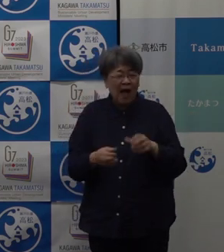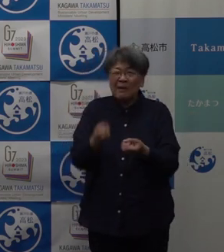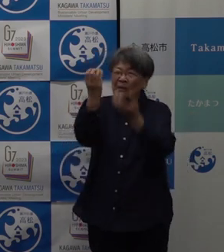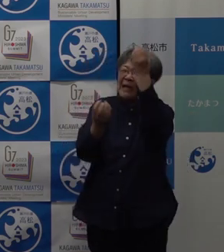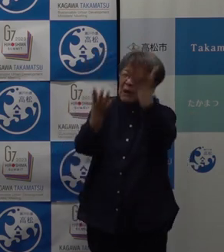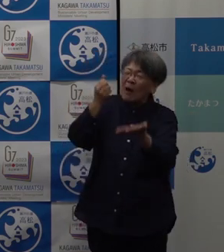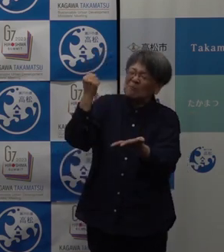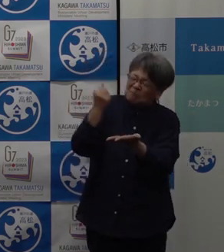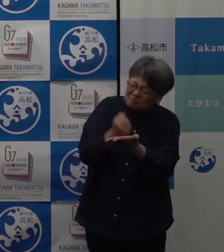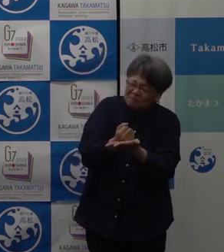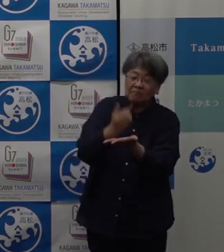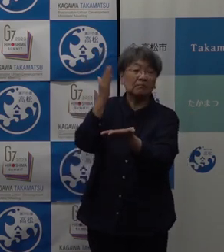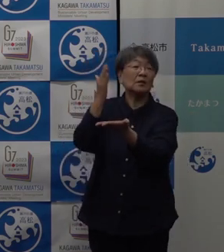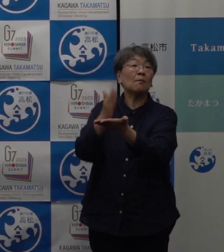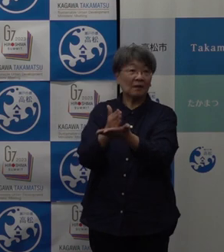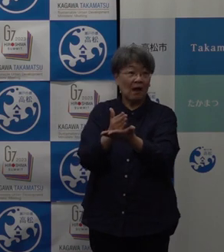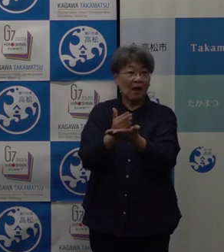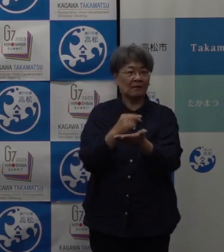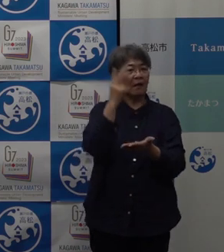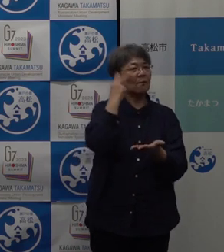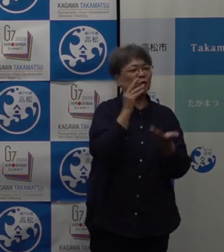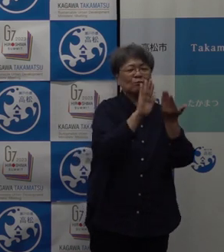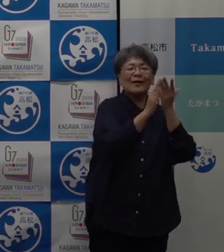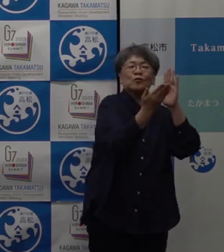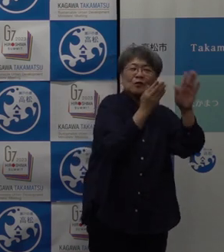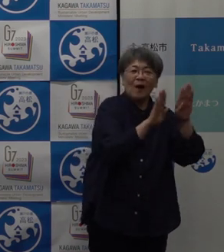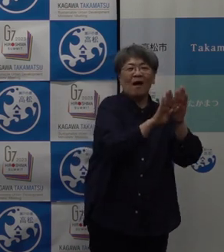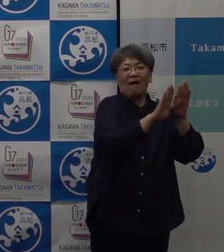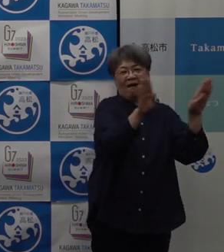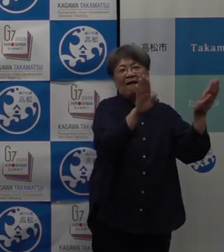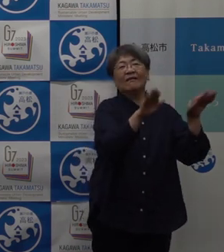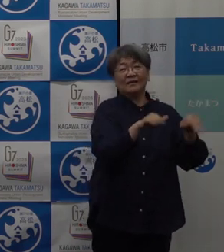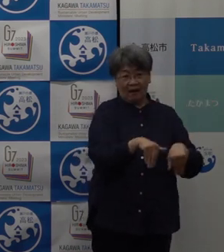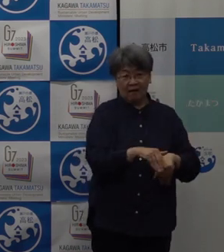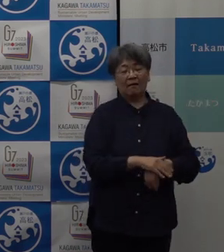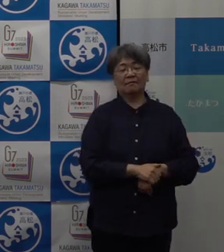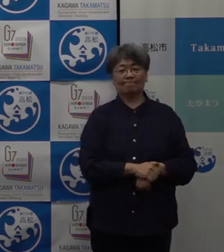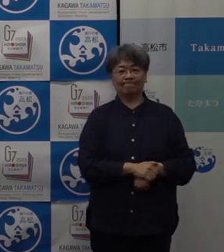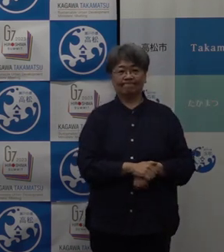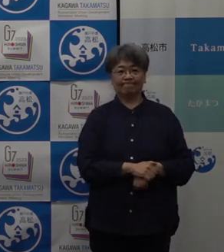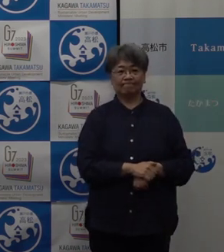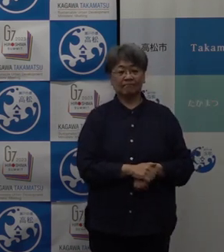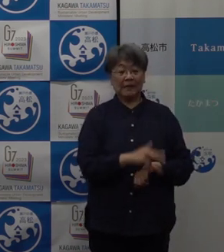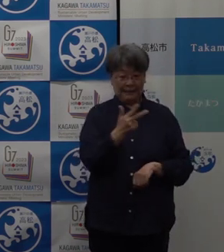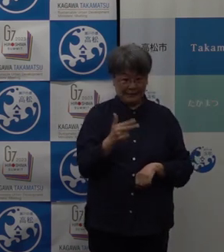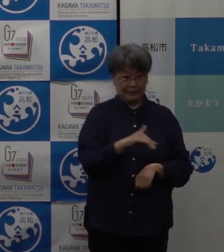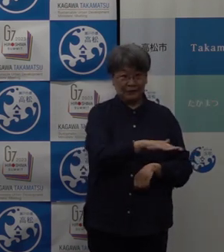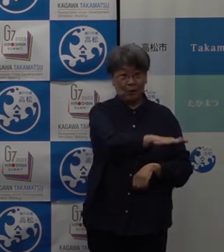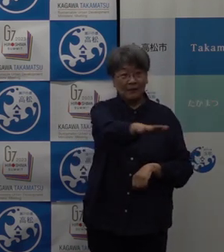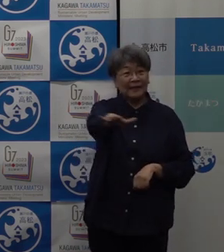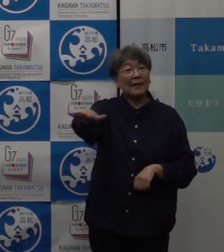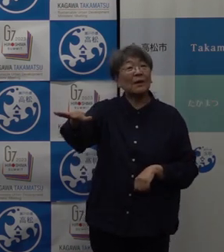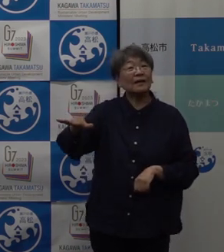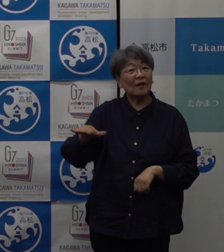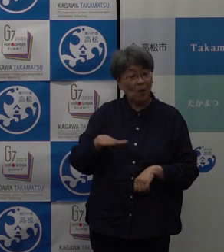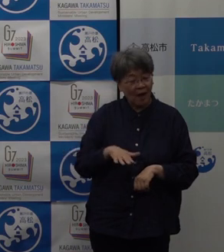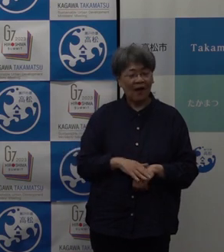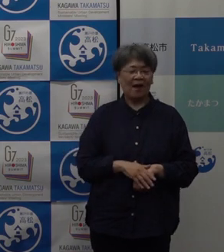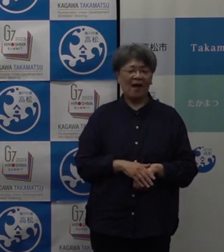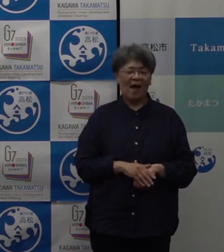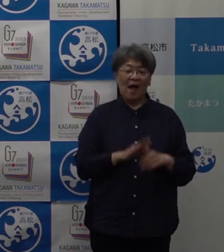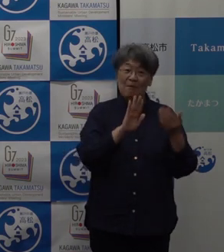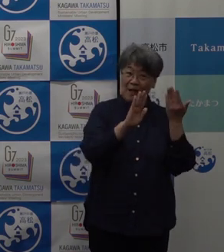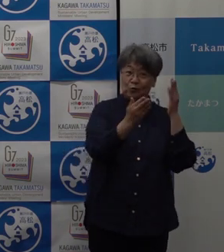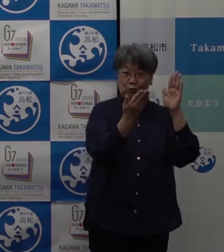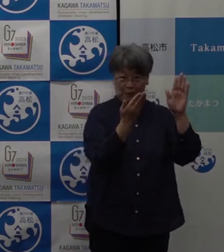以外の高松祭りを開催をするということにしたところでございます。市民の皆様からは、祭り